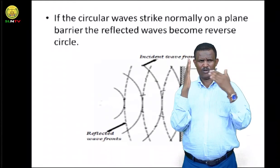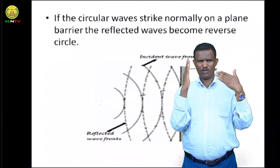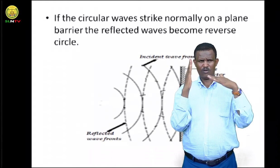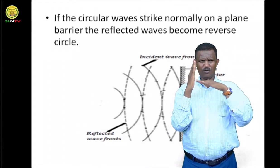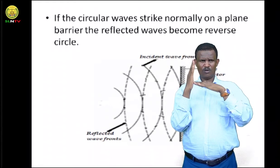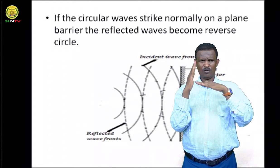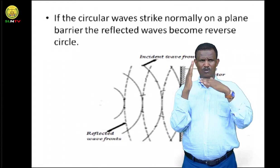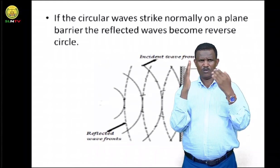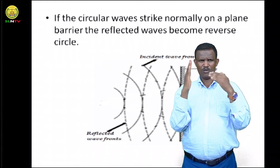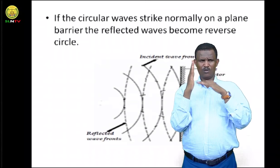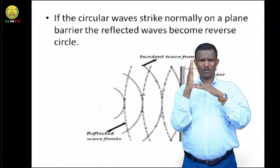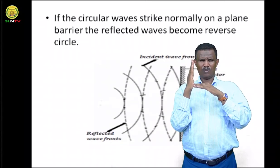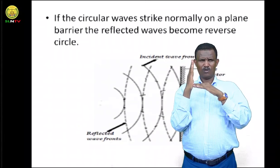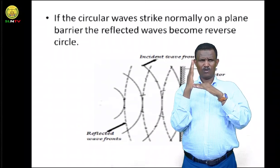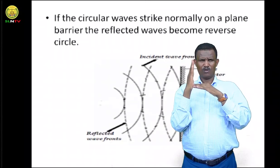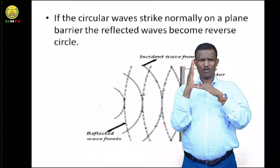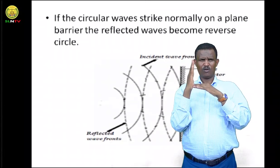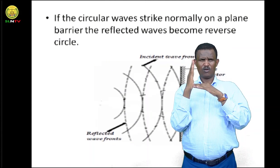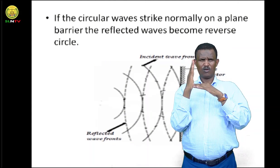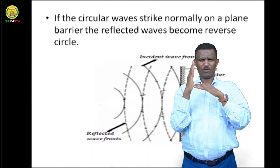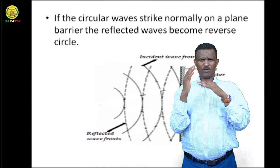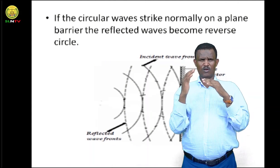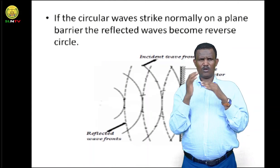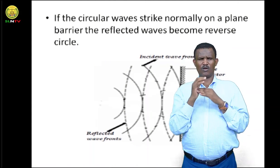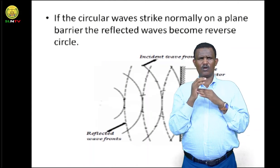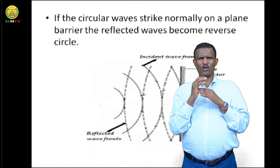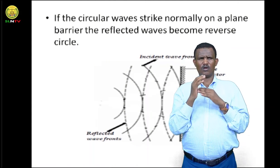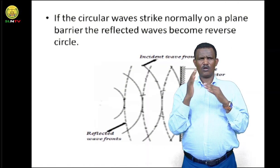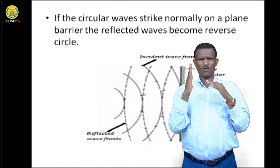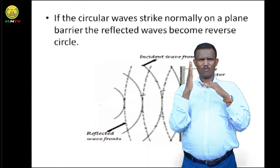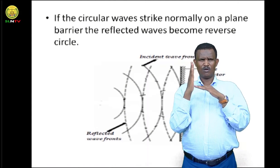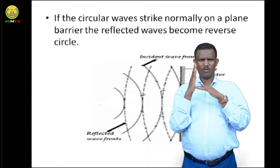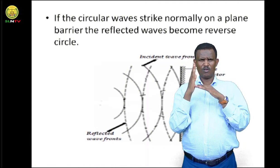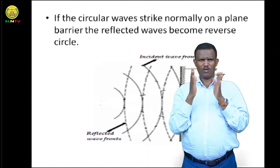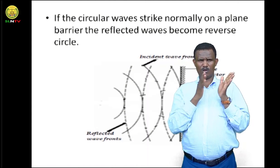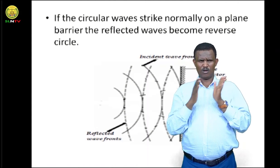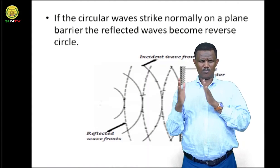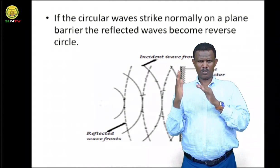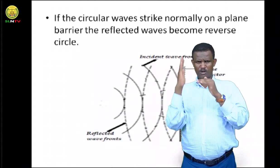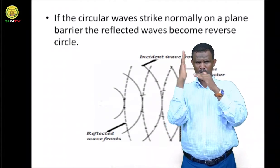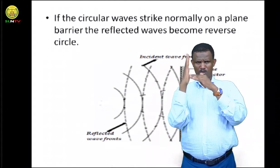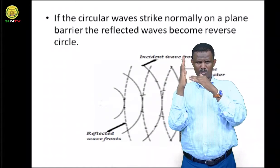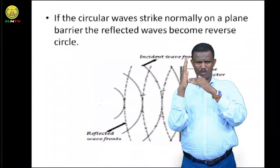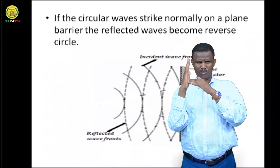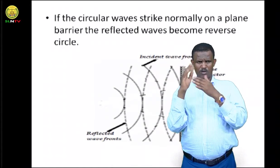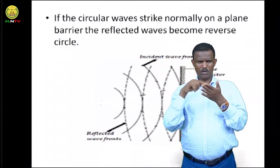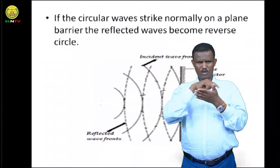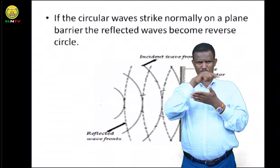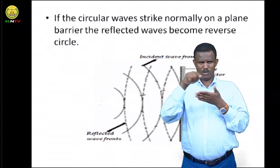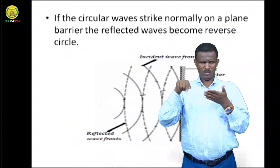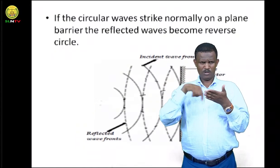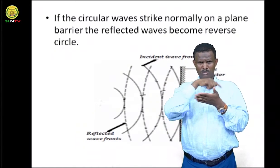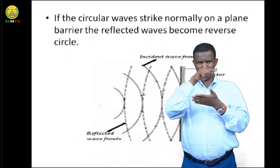ah reflection-keegu waa reversed qaabkay ugu dhacday rogaalkeegii mar walba noqonaysaa wave-ku hadday hirarku